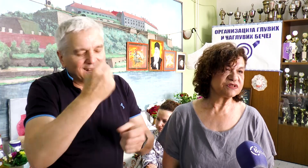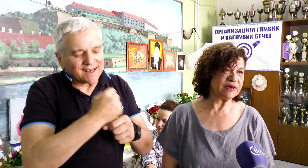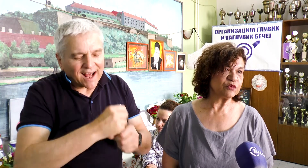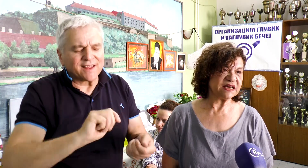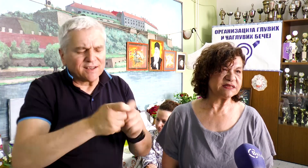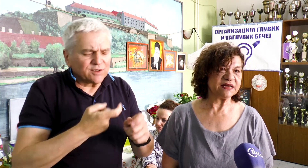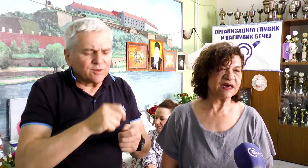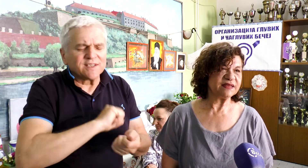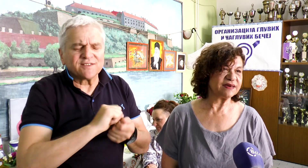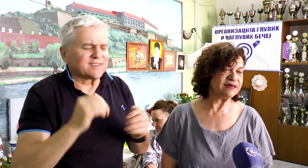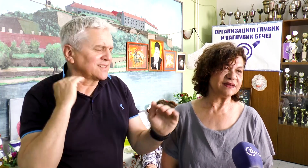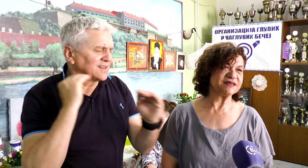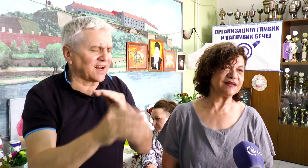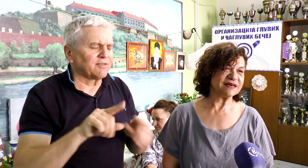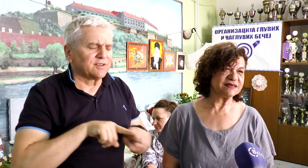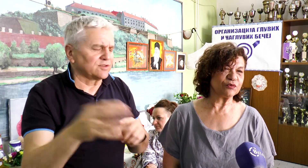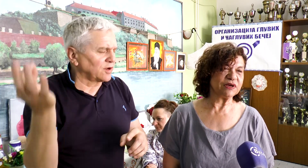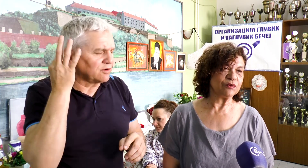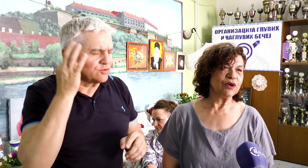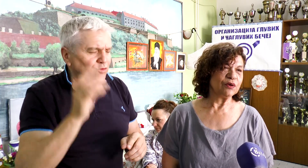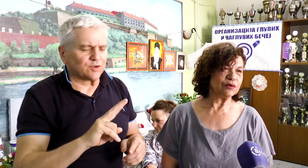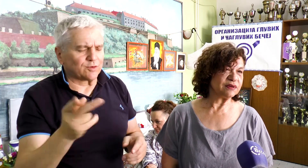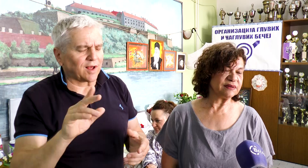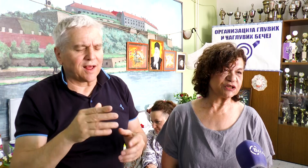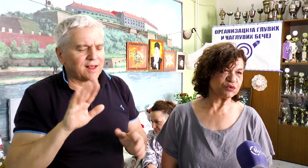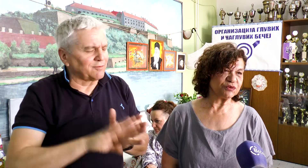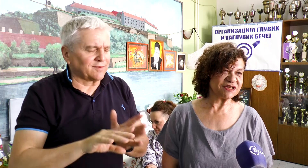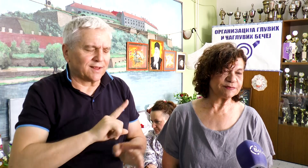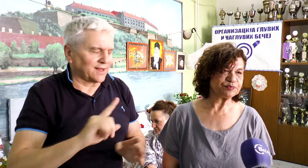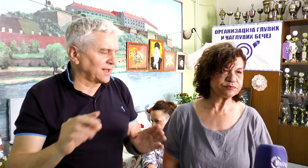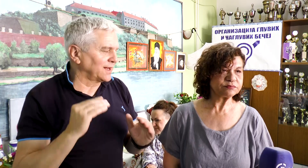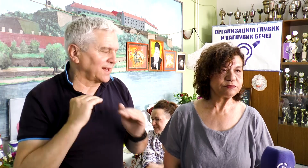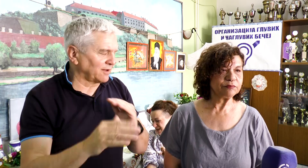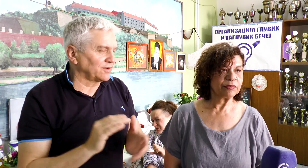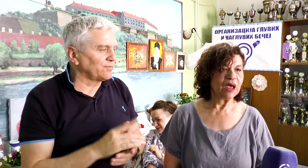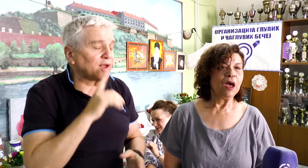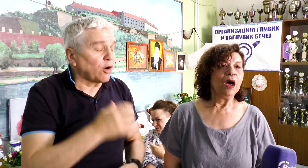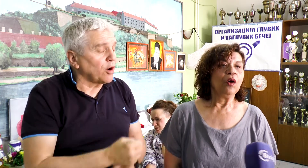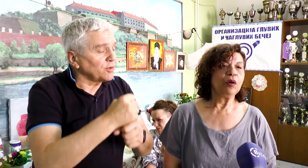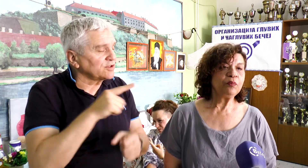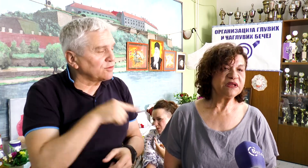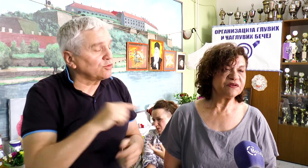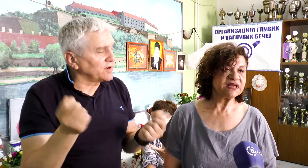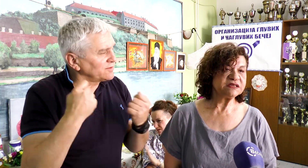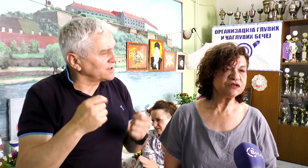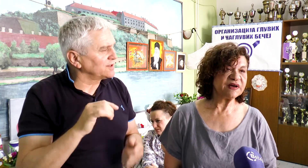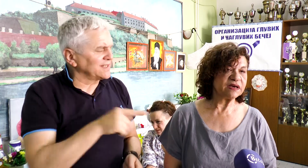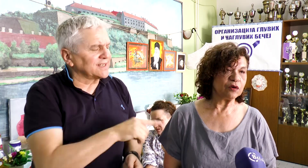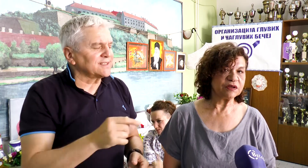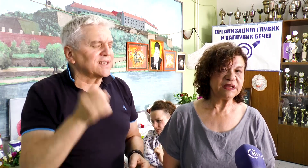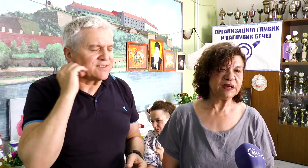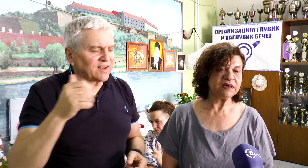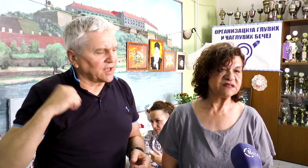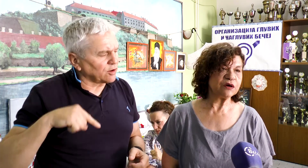su u svemu zaista jednaki i da se ne razlikuju od nas čujućih. Ko podržava ovu manifestaciju? Ovu manifestaciju